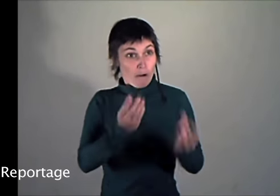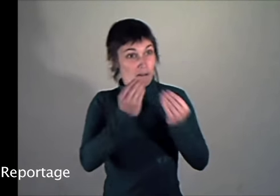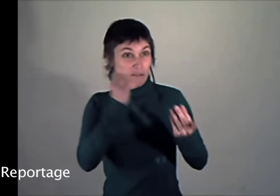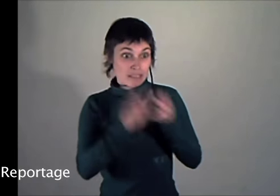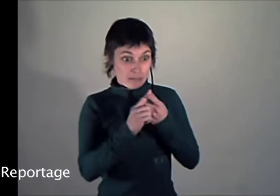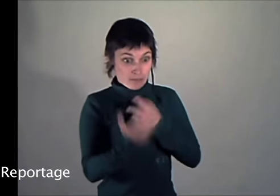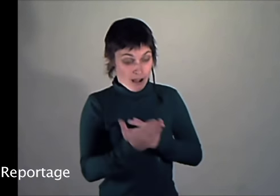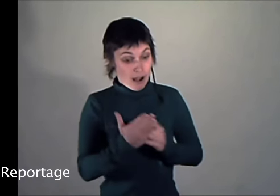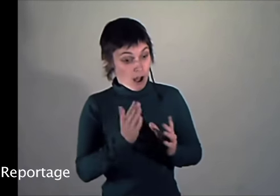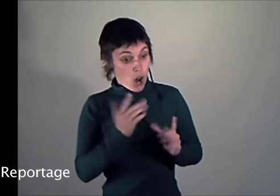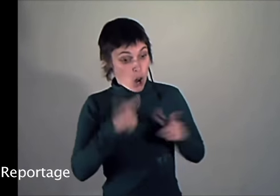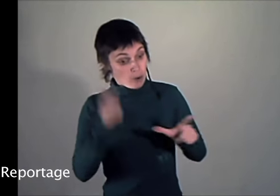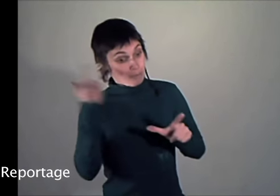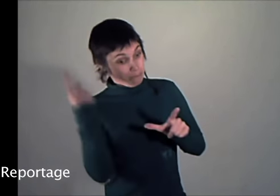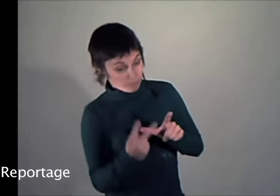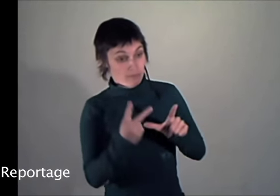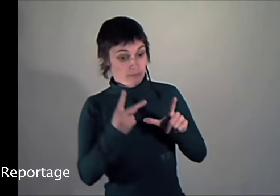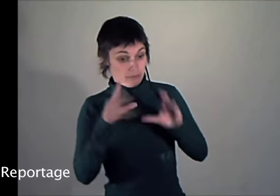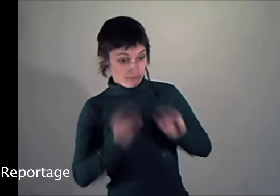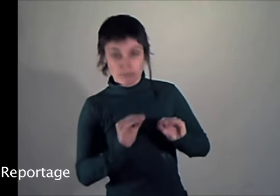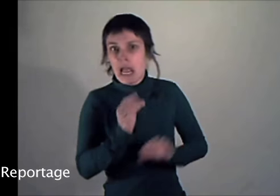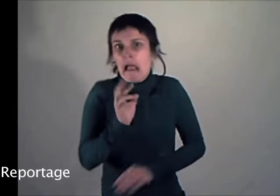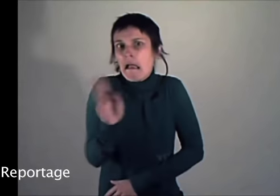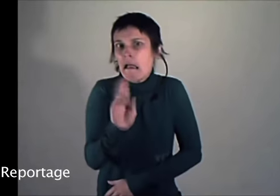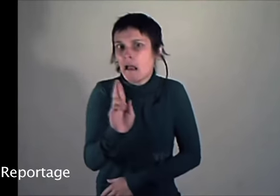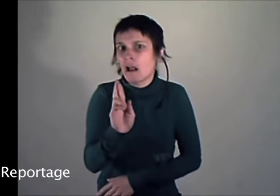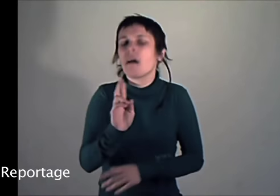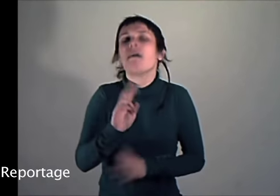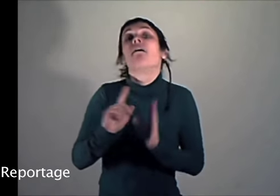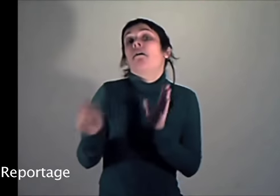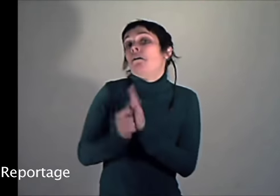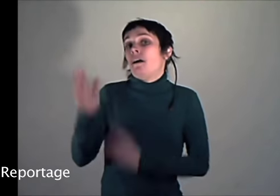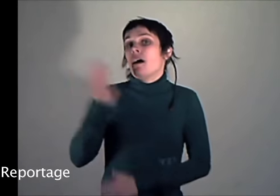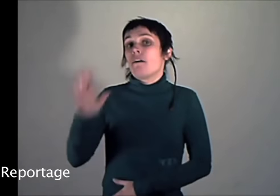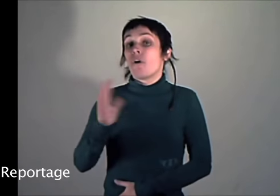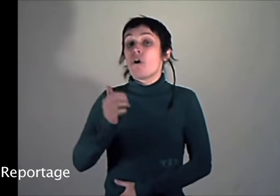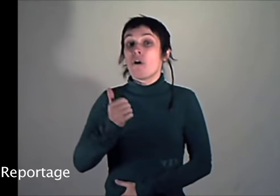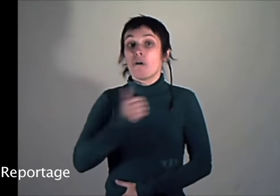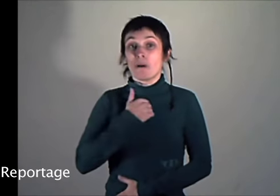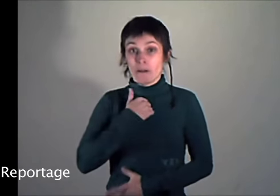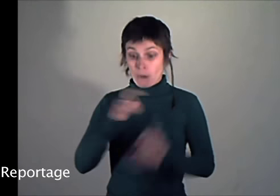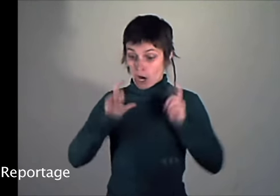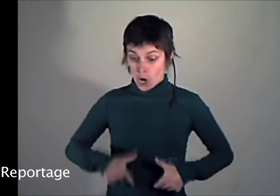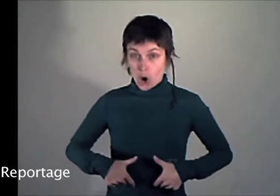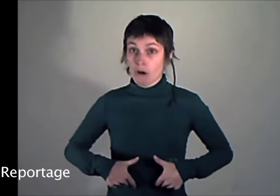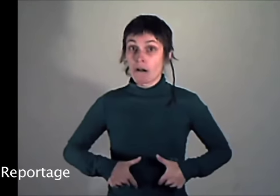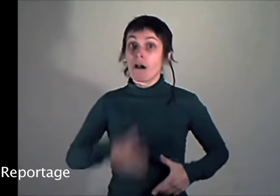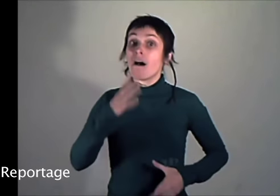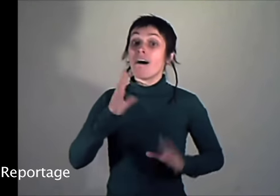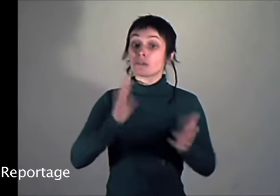on puisse apprendre la grammaire, la syntaxe. Ça, c'est extrêmement rare que les enfants aient accès à ça, si tu veux, un enseignement sur